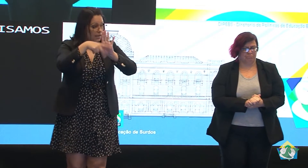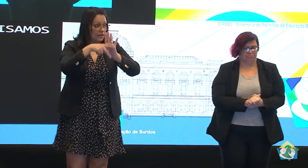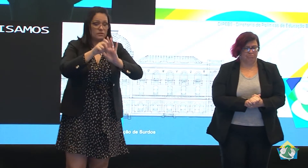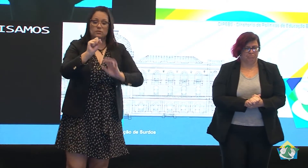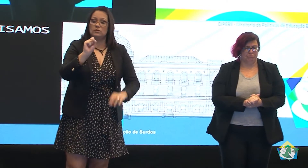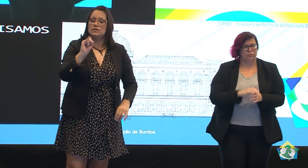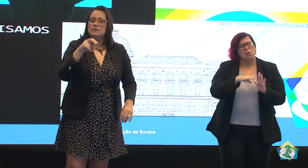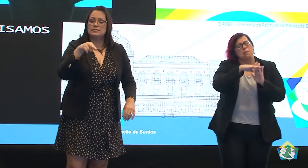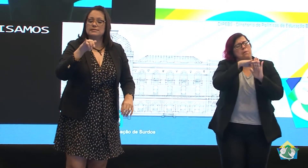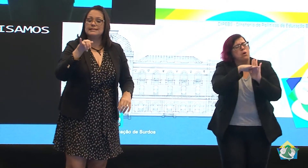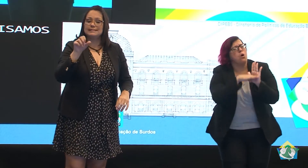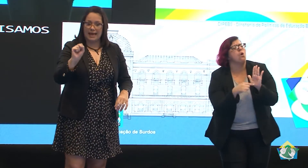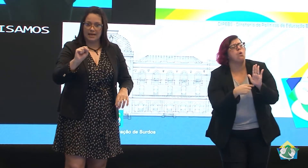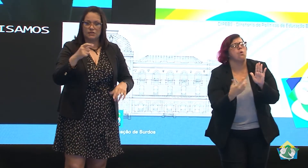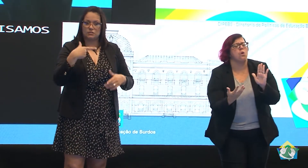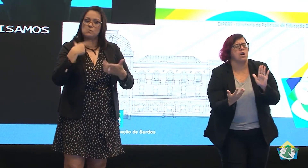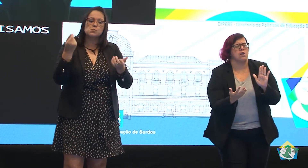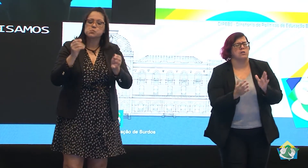surda.